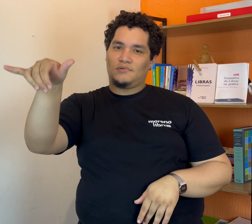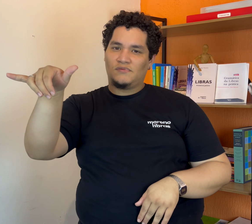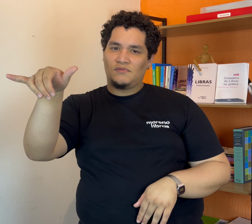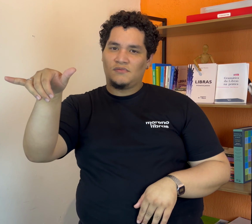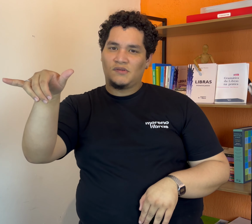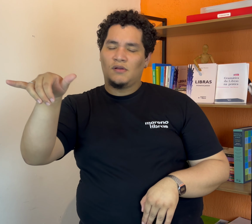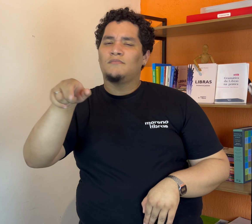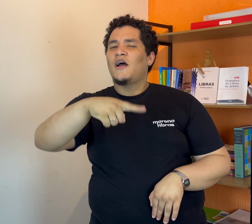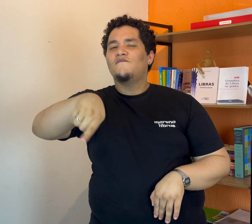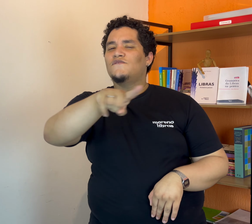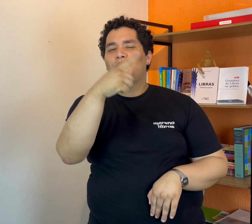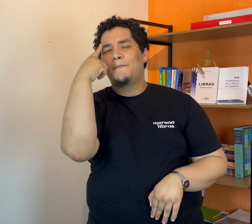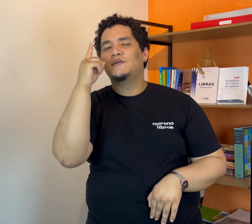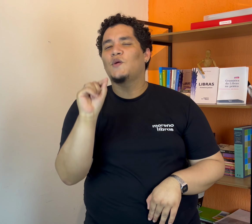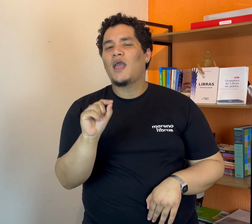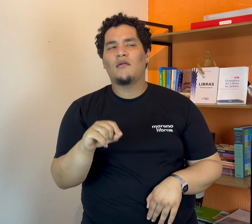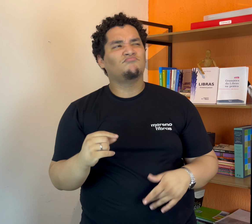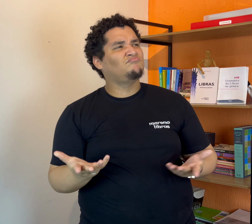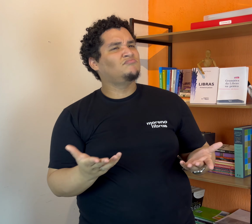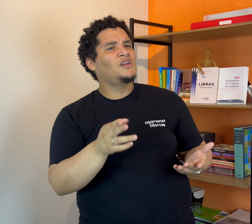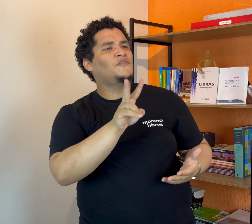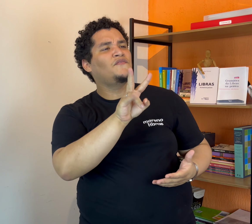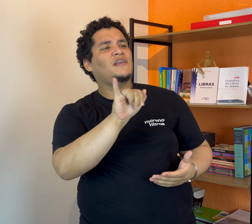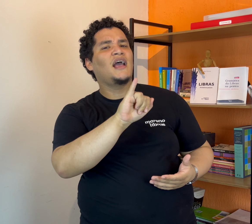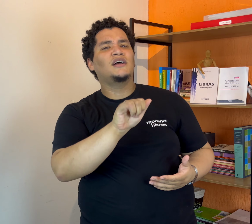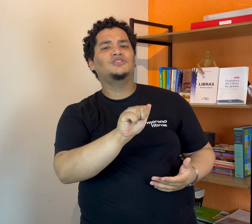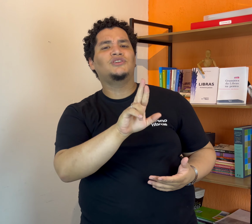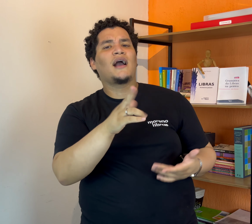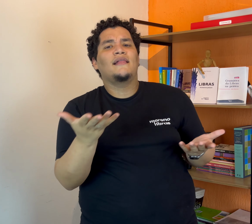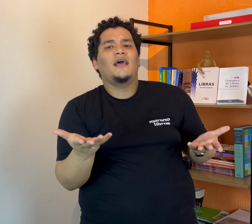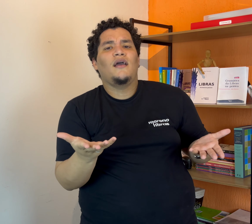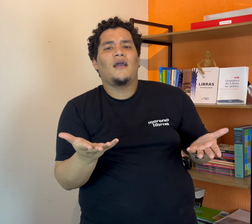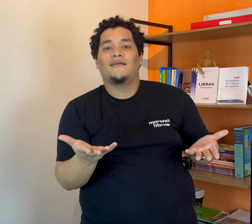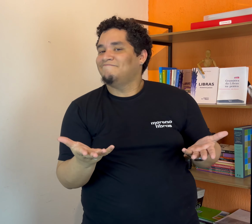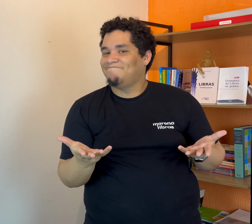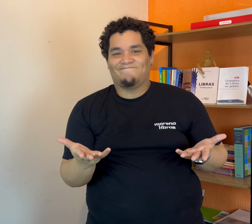Vocês pensaram o seguinte agora. Mas e o verbo viajar? Cadê? Não existe